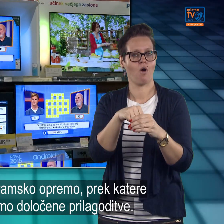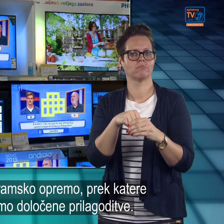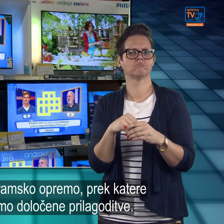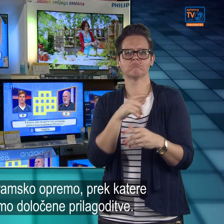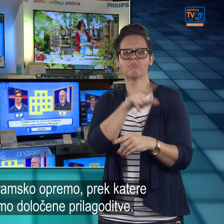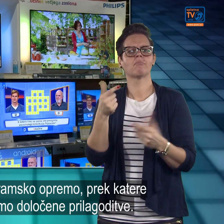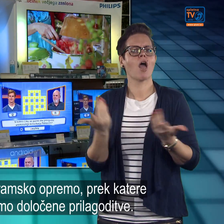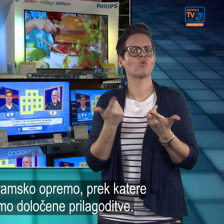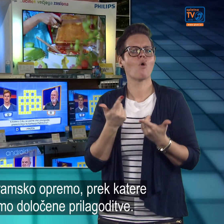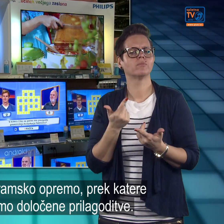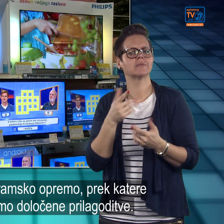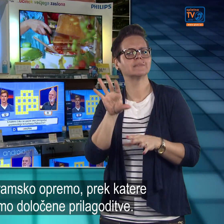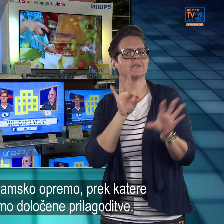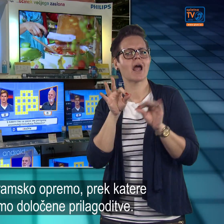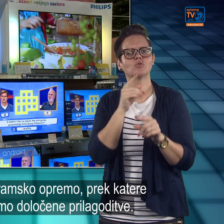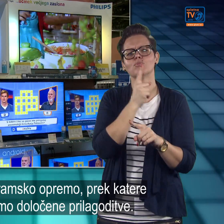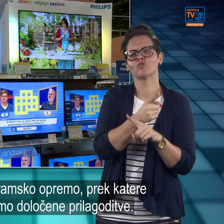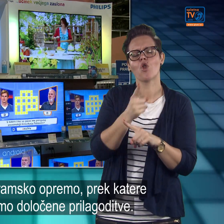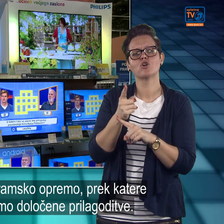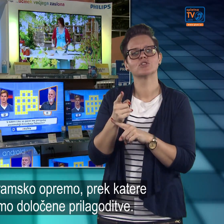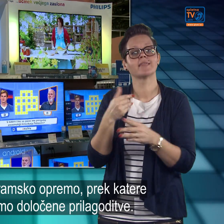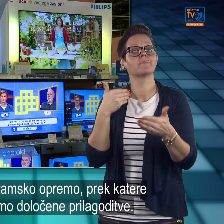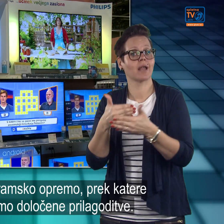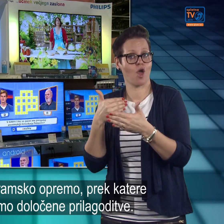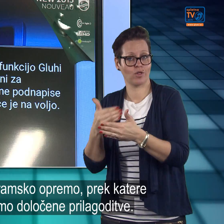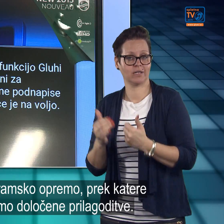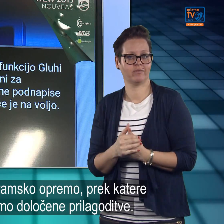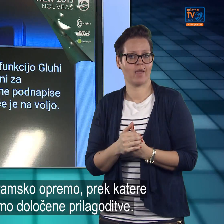lahko izbiramo določene prilagoditve.